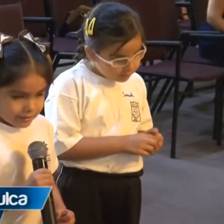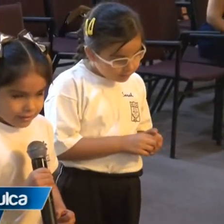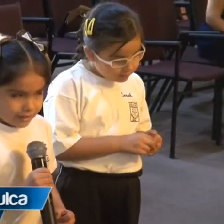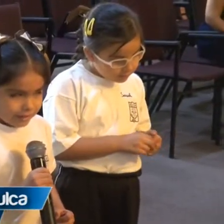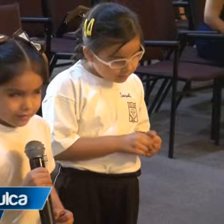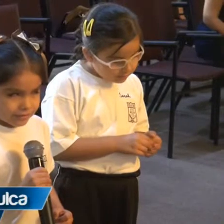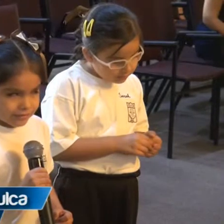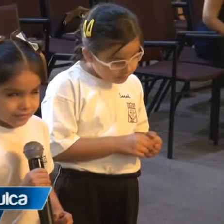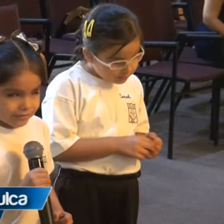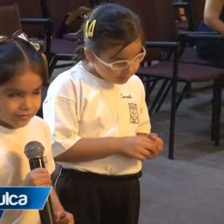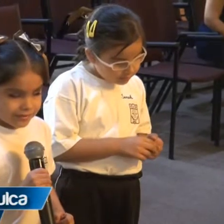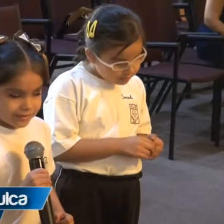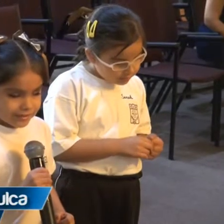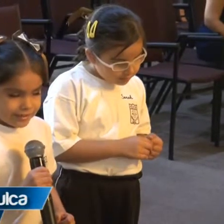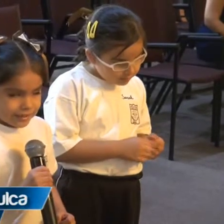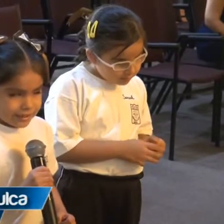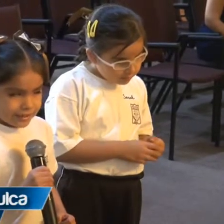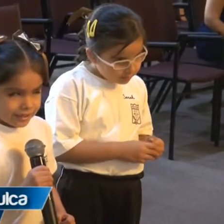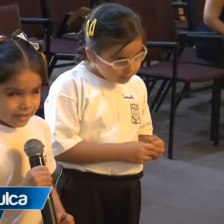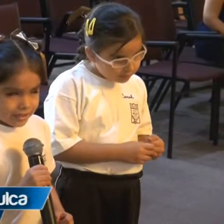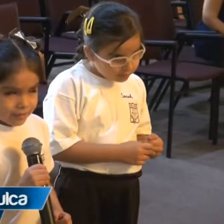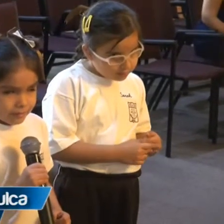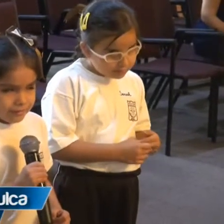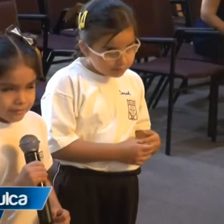que nosotros 'hemos